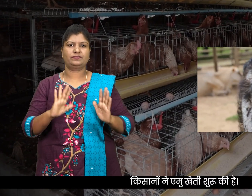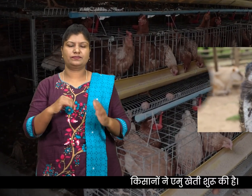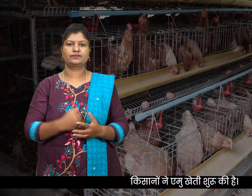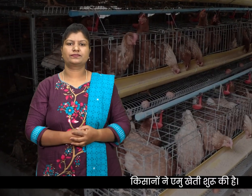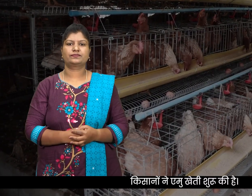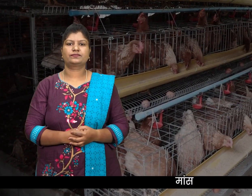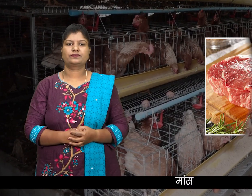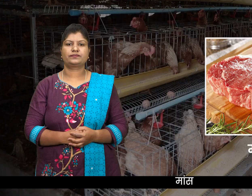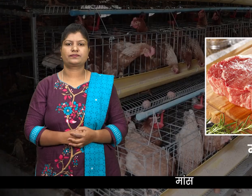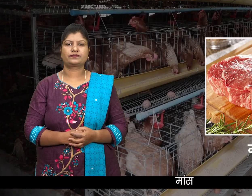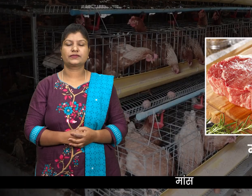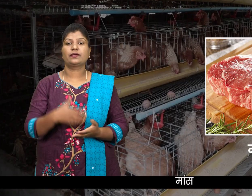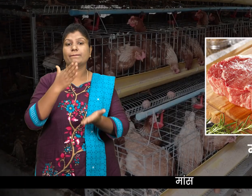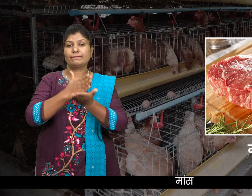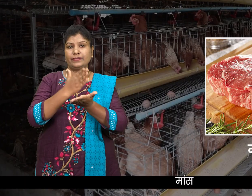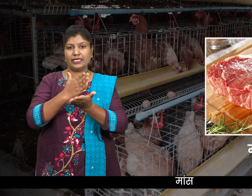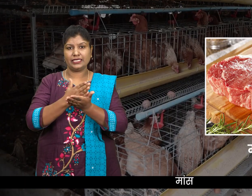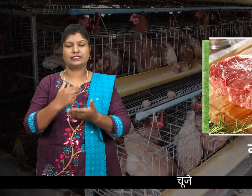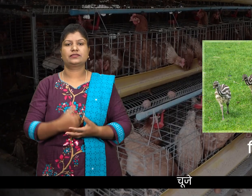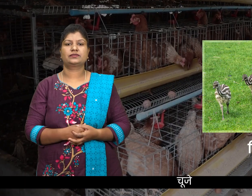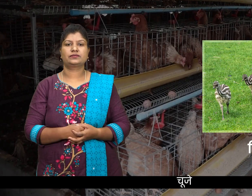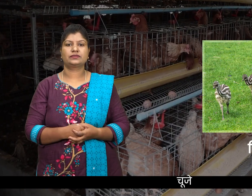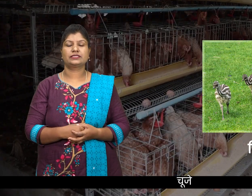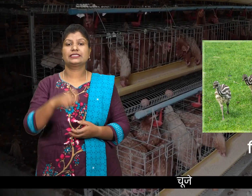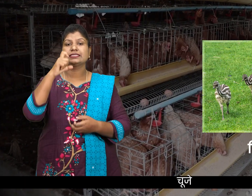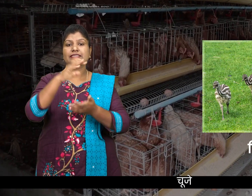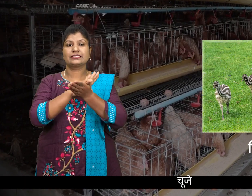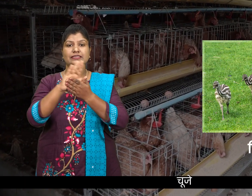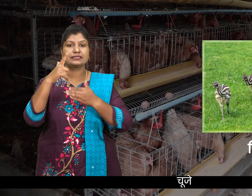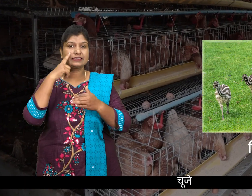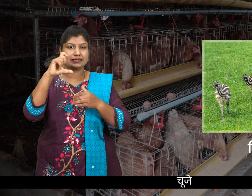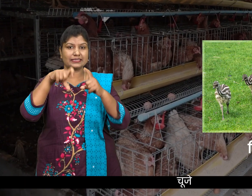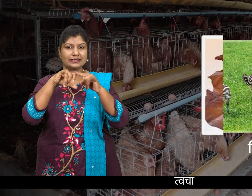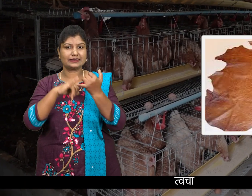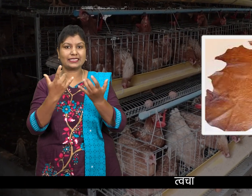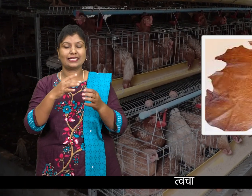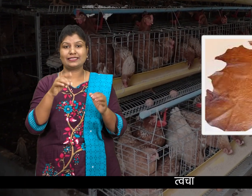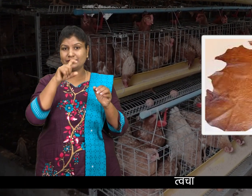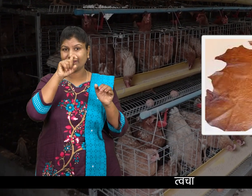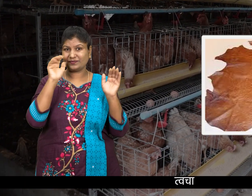मांस, चूजे, त्वचा,